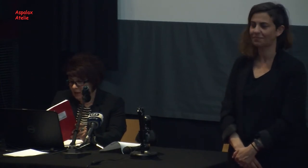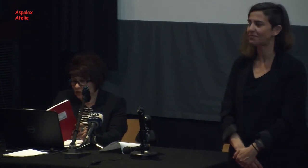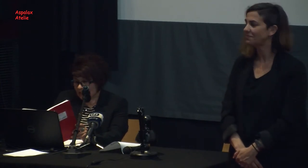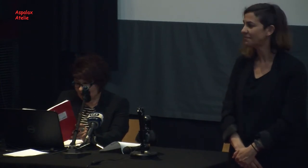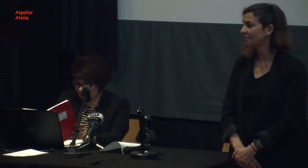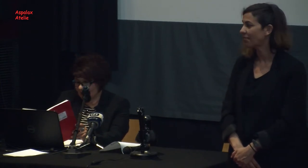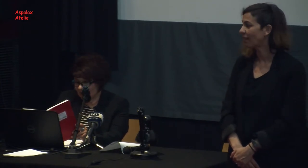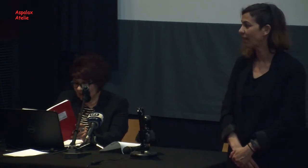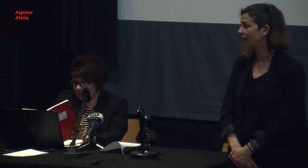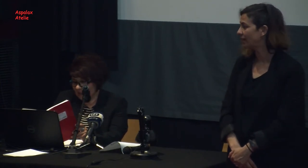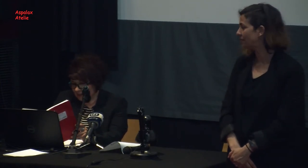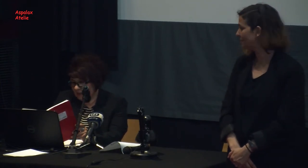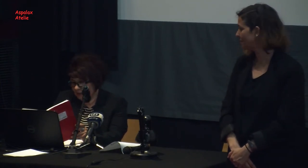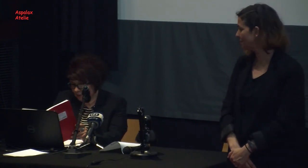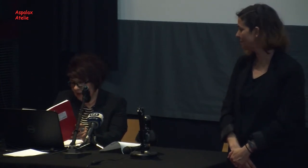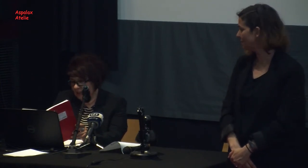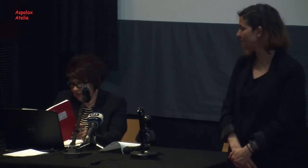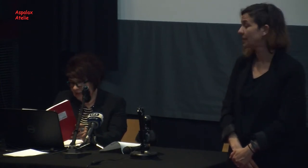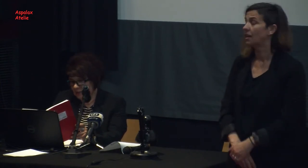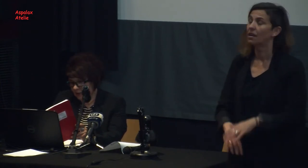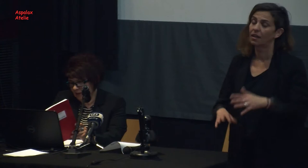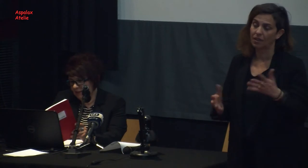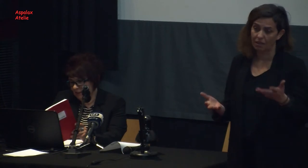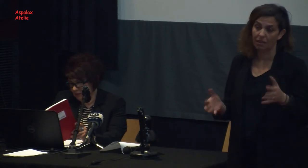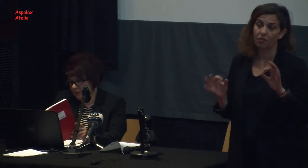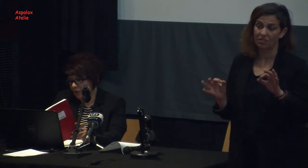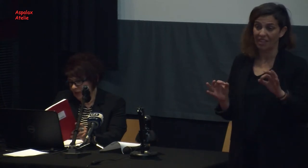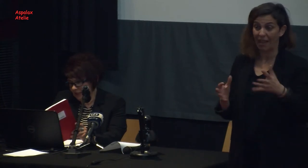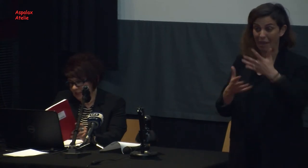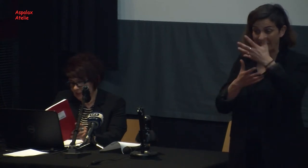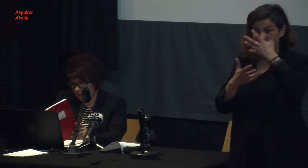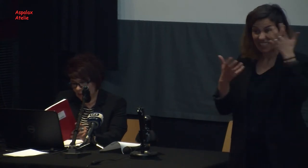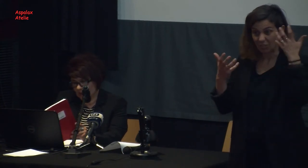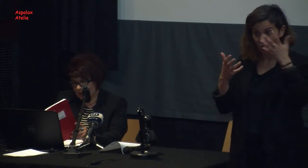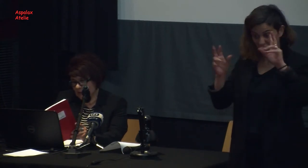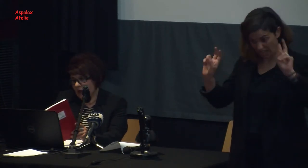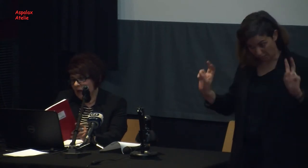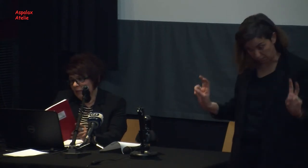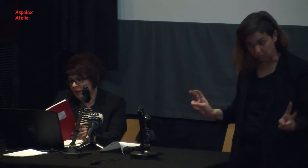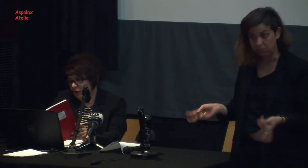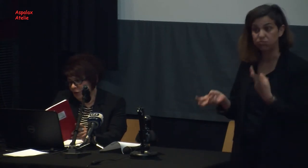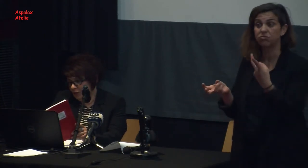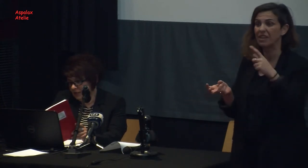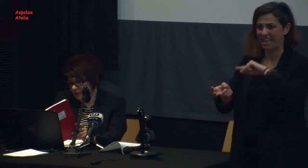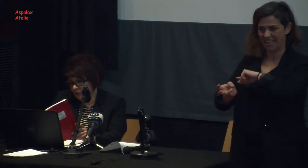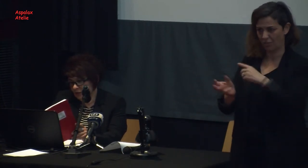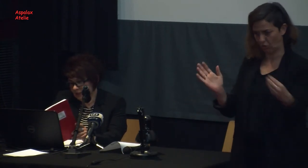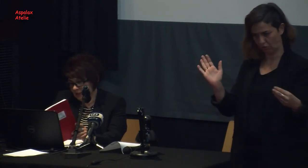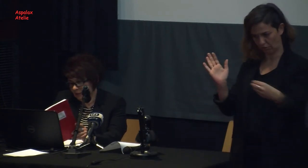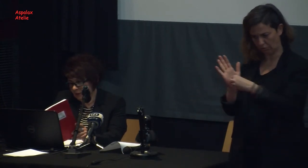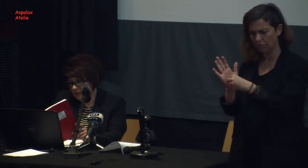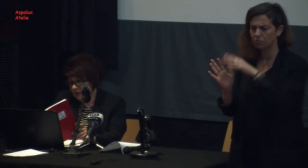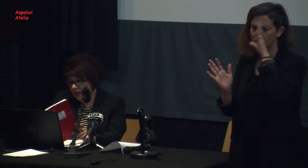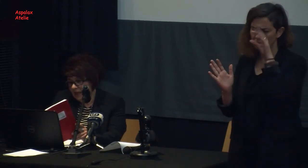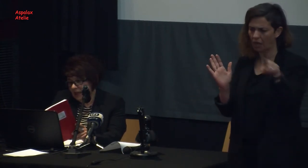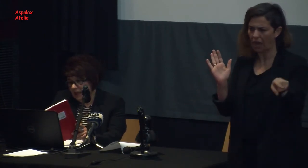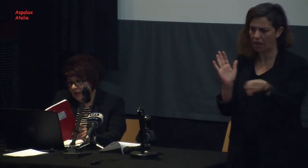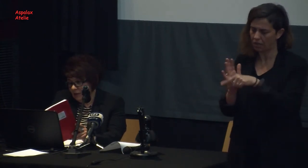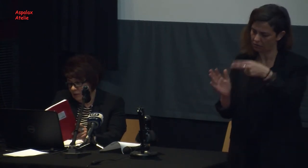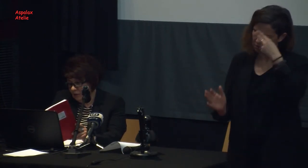ιδιαίτερα η διαγνωστική ετικέτα της σχιζοφρένειας συνοδεύεται από τις πιο αρνητικές πεποιθήσεις, παρόλο που οι σύγχρονες